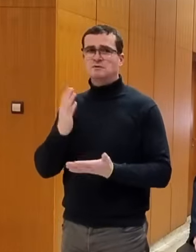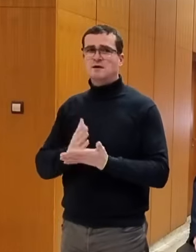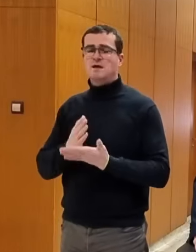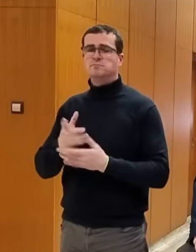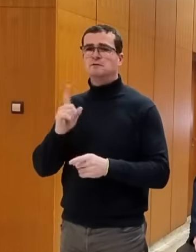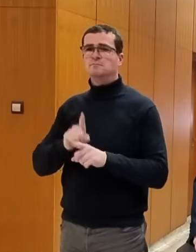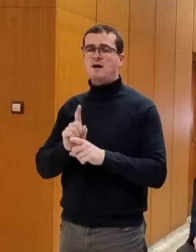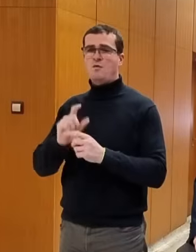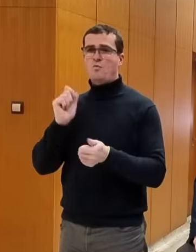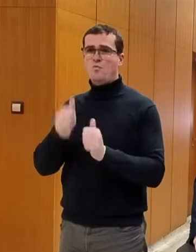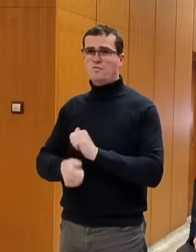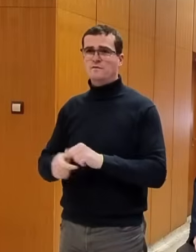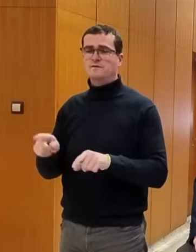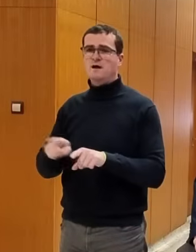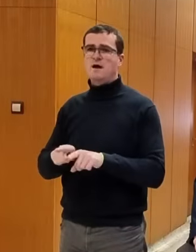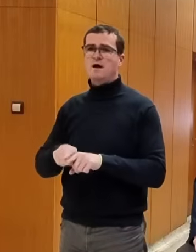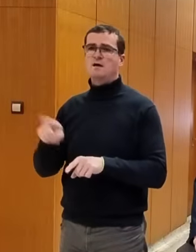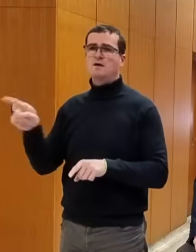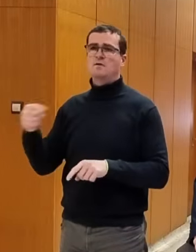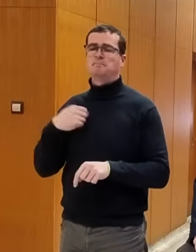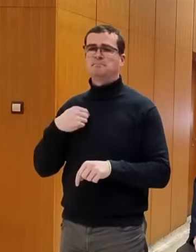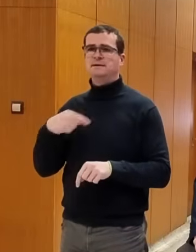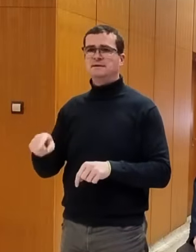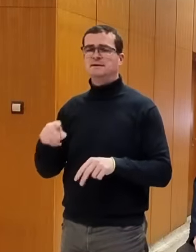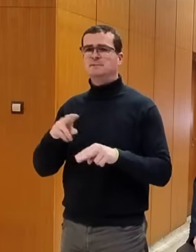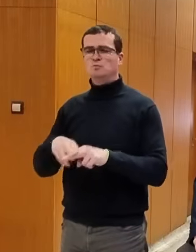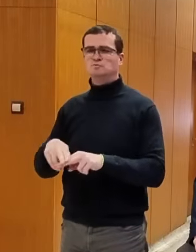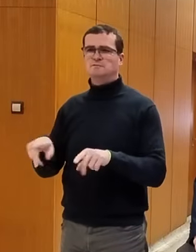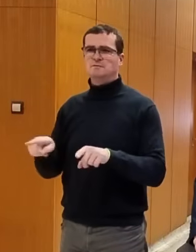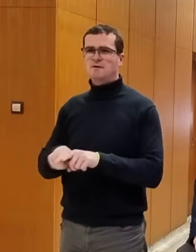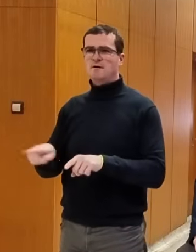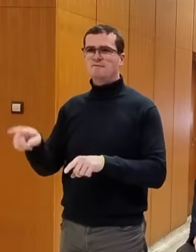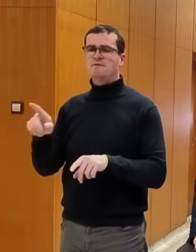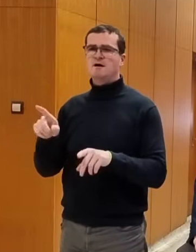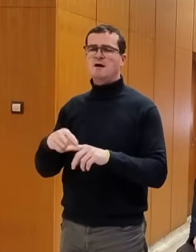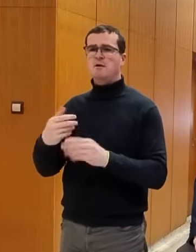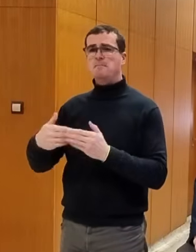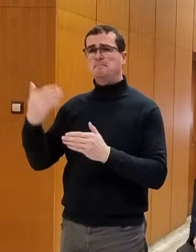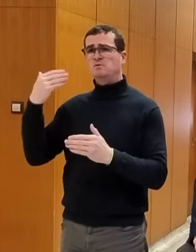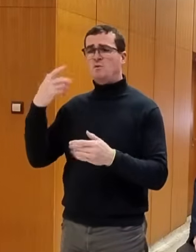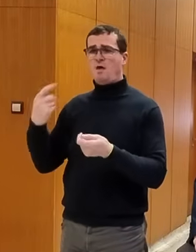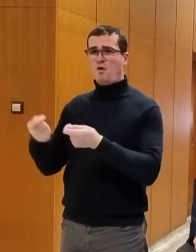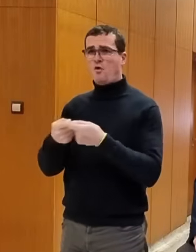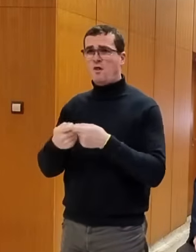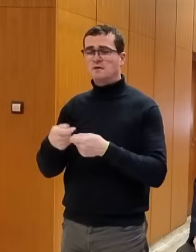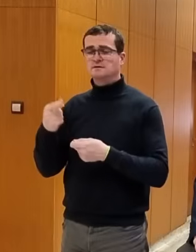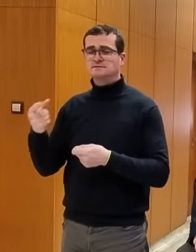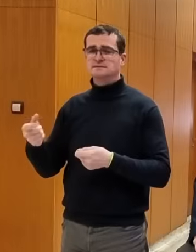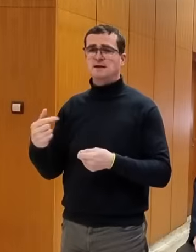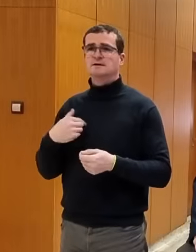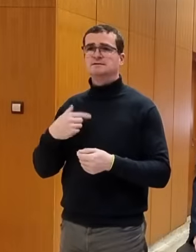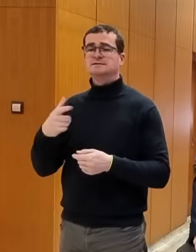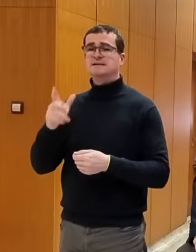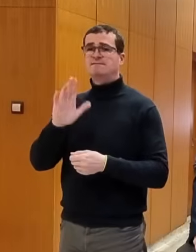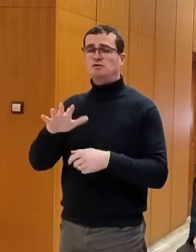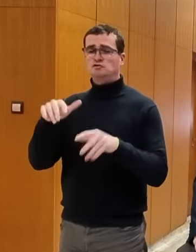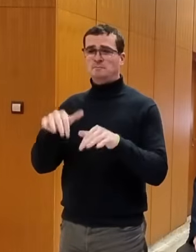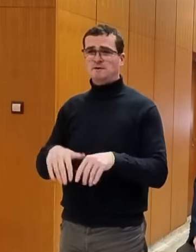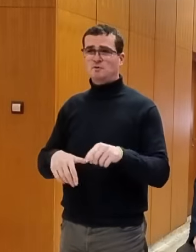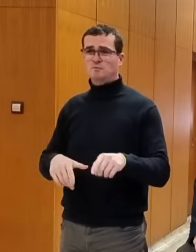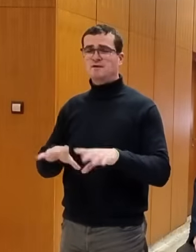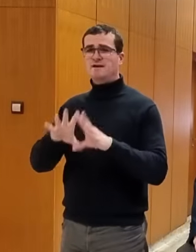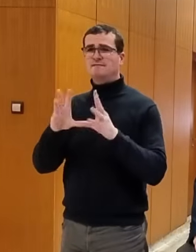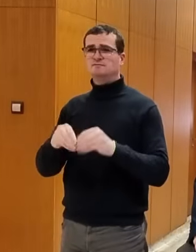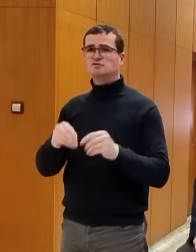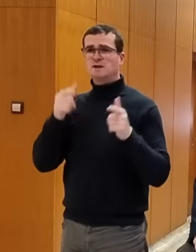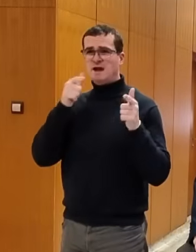dôjsť k nejakému revanšu, tak by sme asi postupovali tak, ako postupovala minulá koalícia, že za vašej prítomnosti